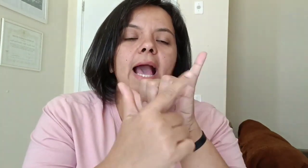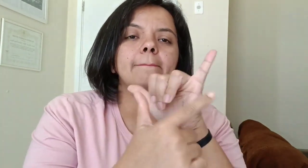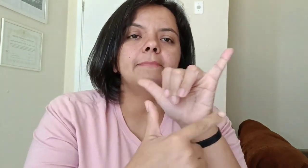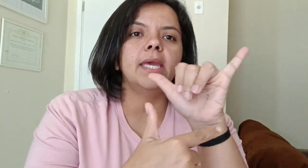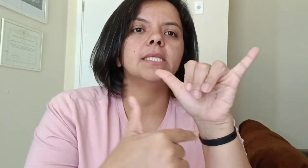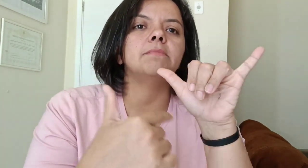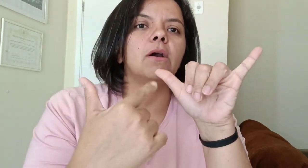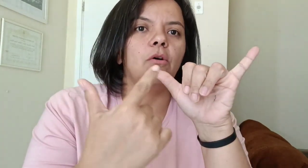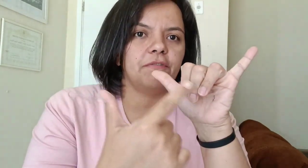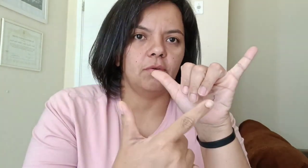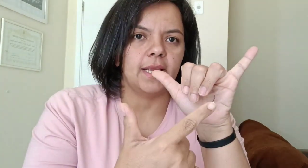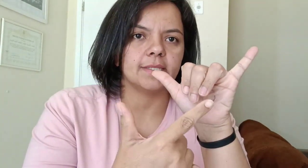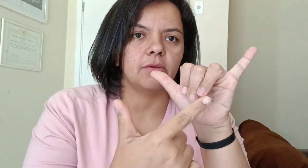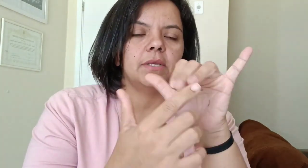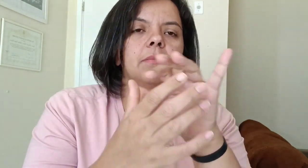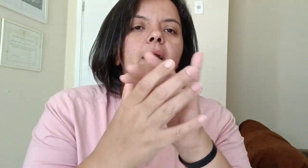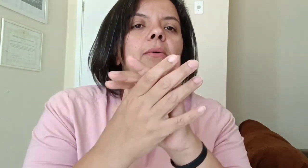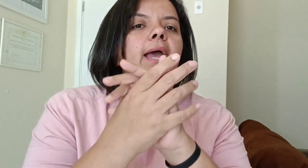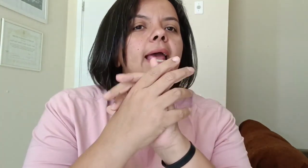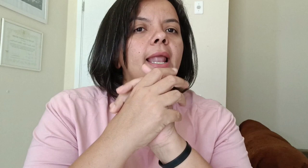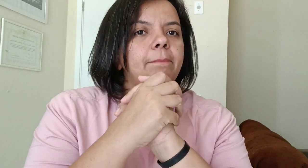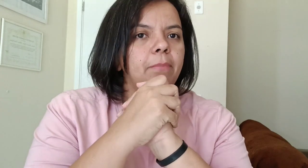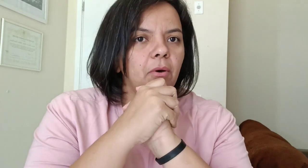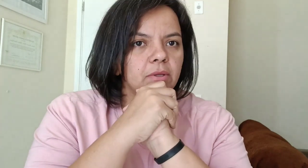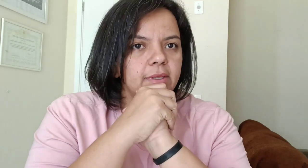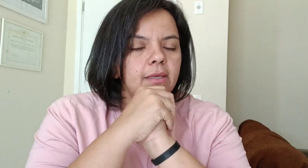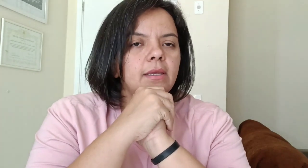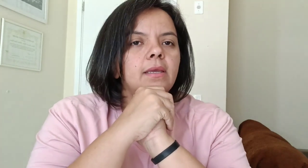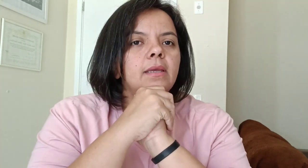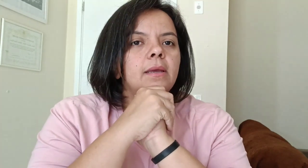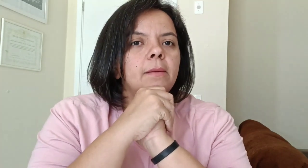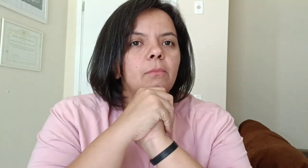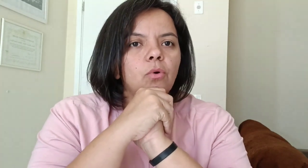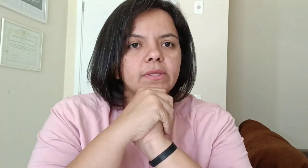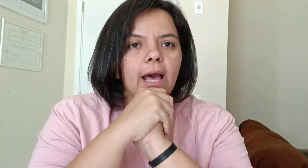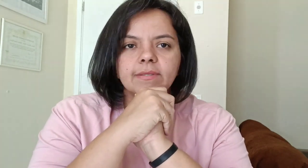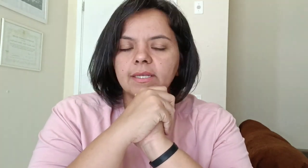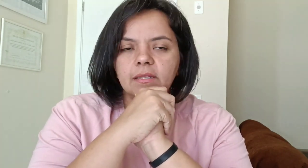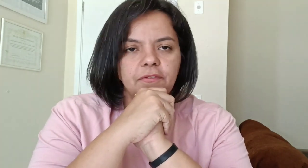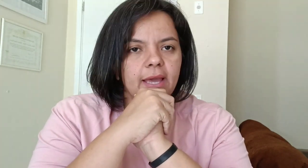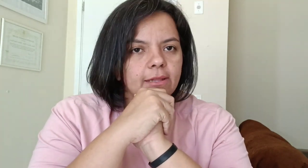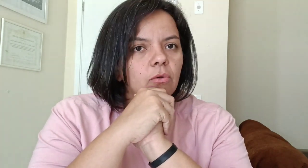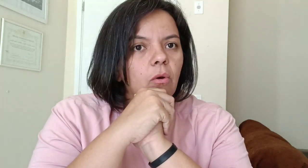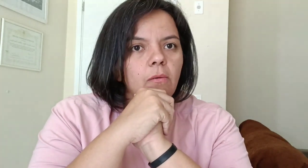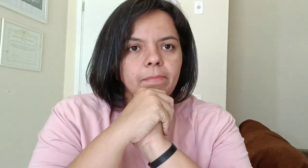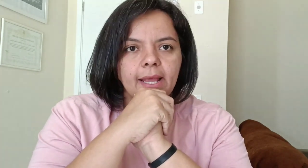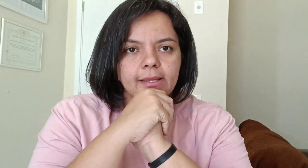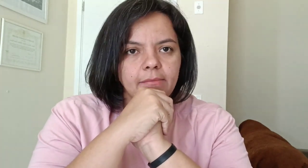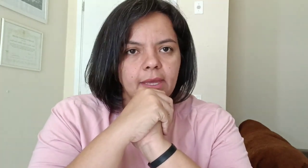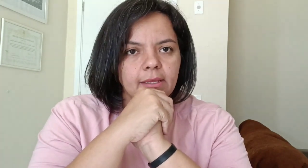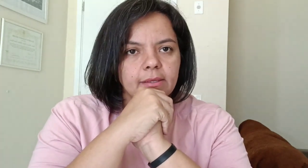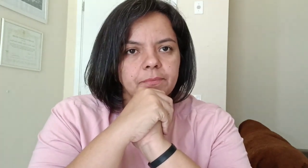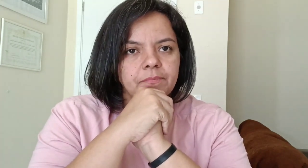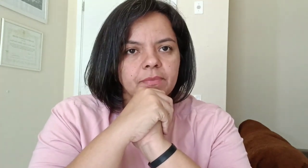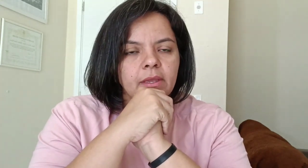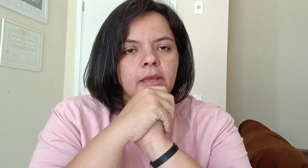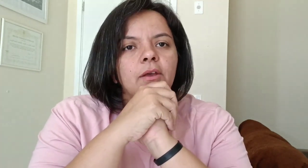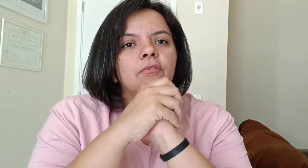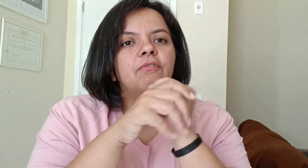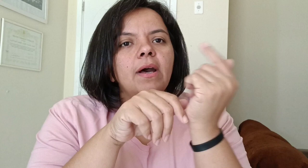a mesma configuração de mão, ela pode mudar o significado completamente.